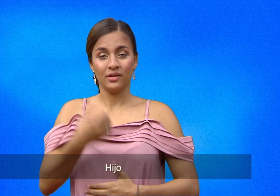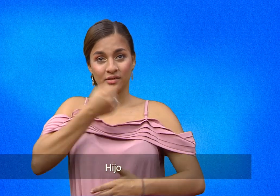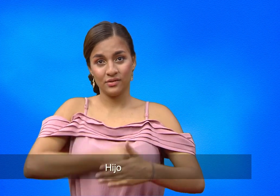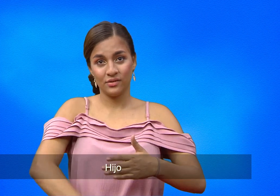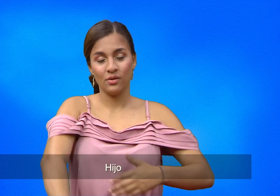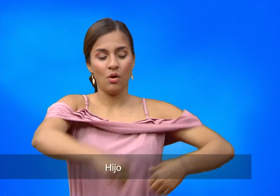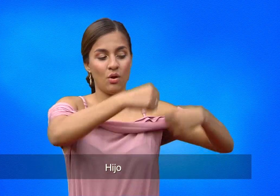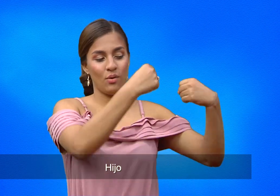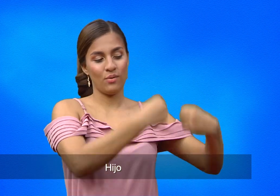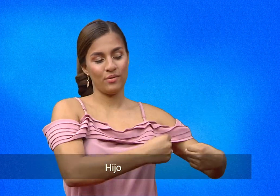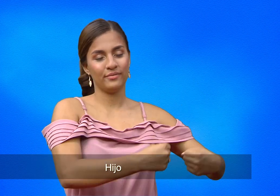hijo